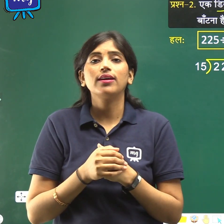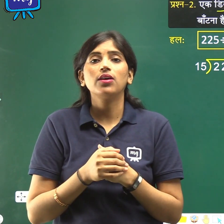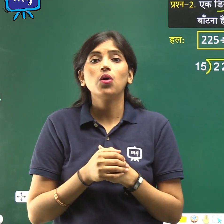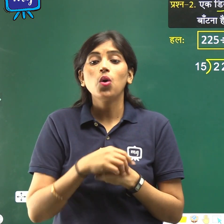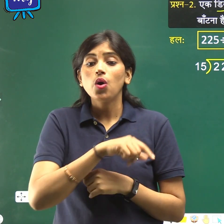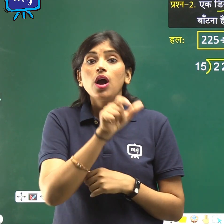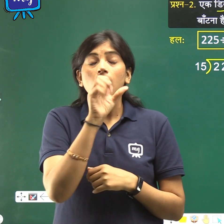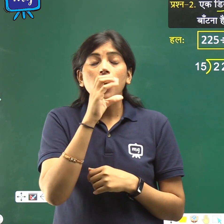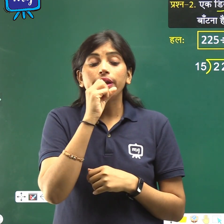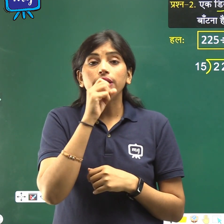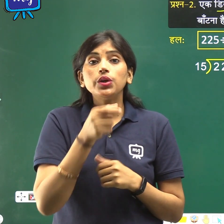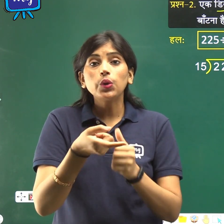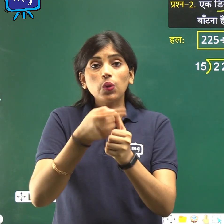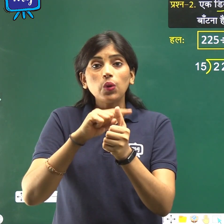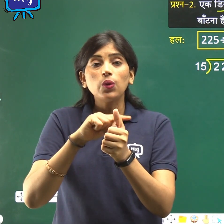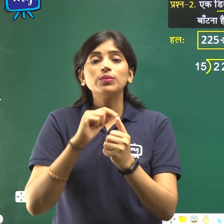इनको